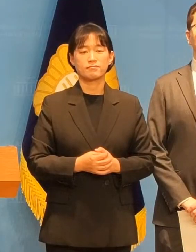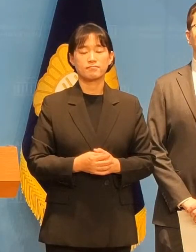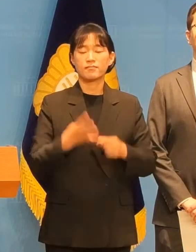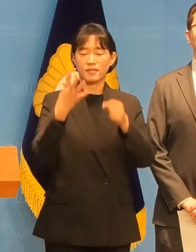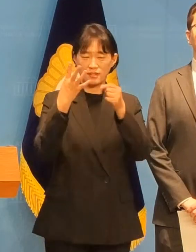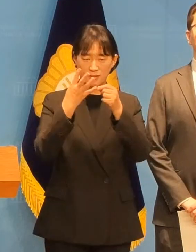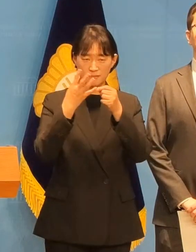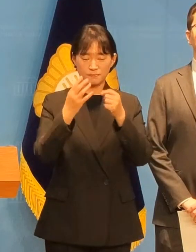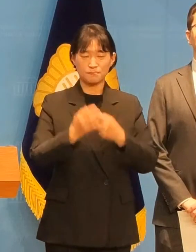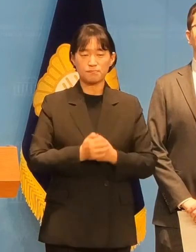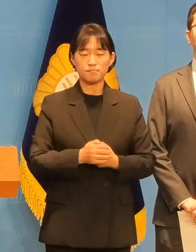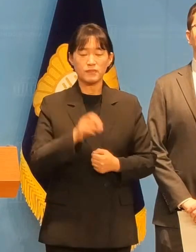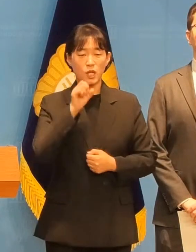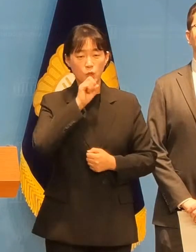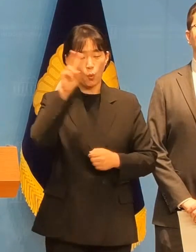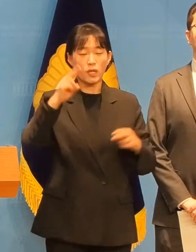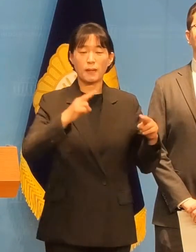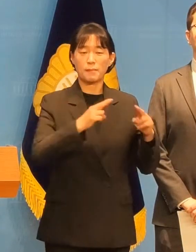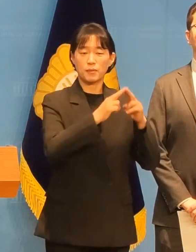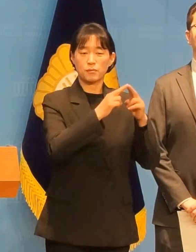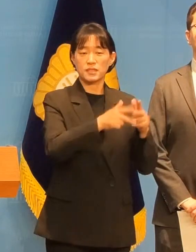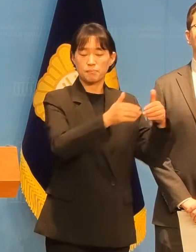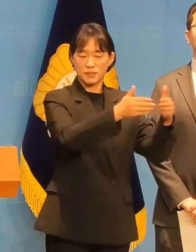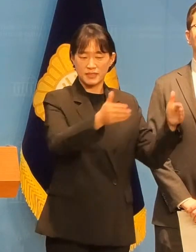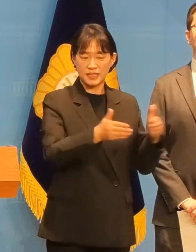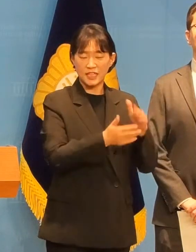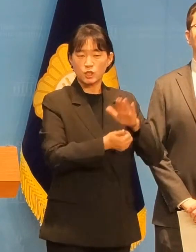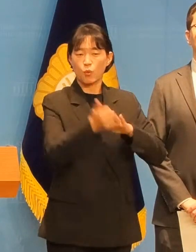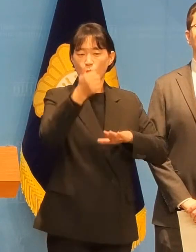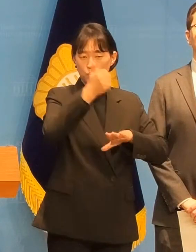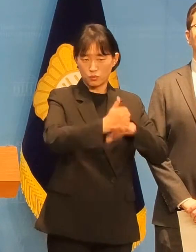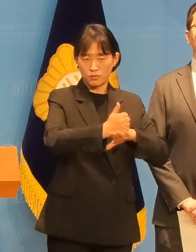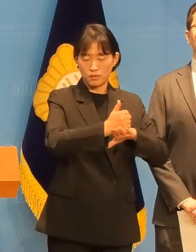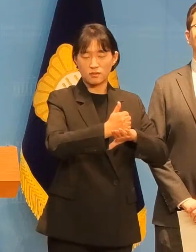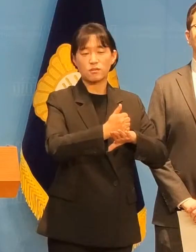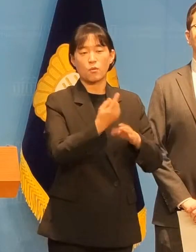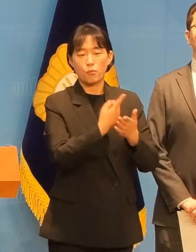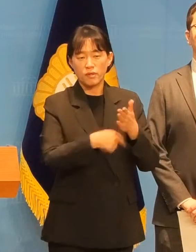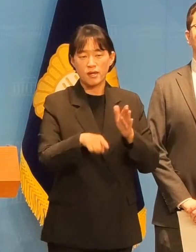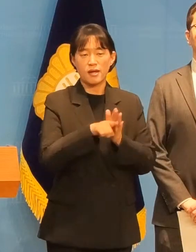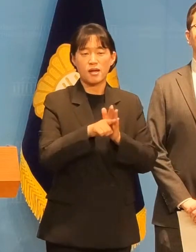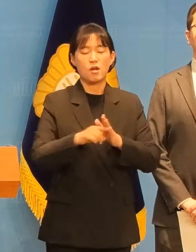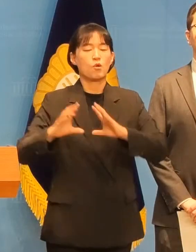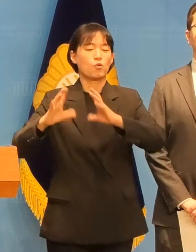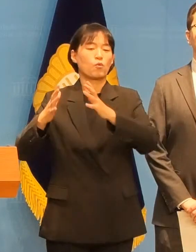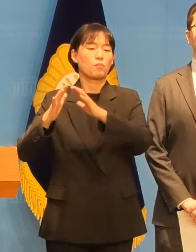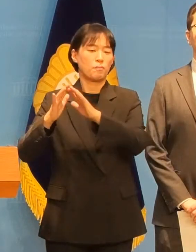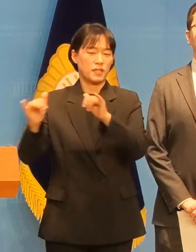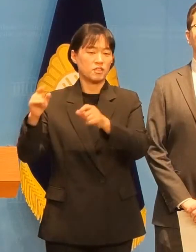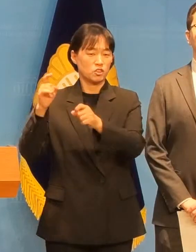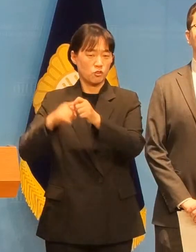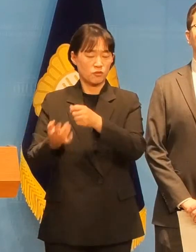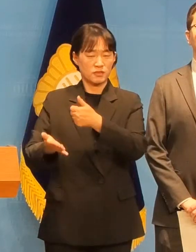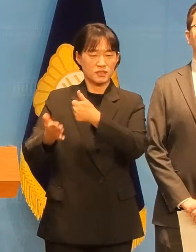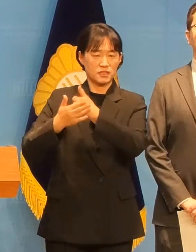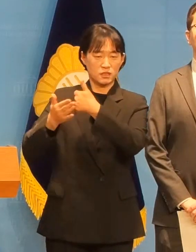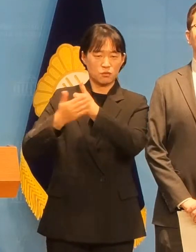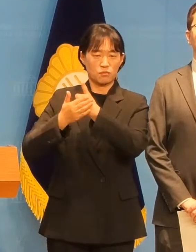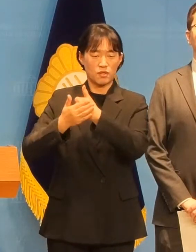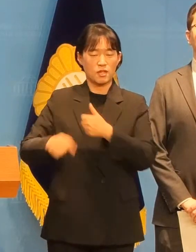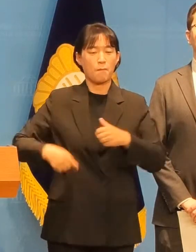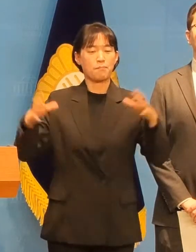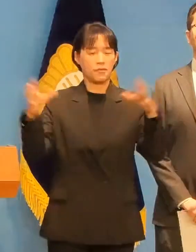넷, 용인 반도체 산단의 성공적인 조성을 위한 범국민적 지지와 협력을